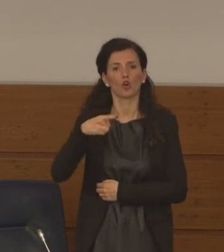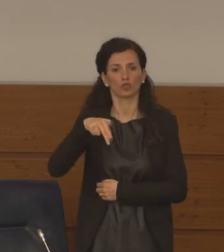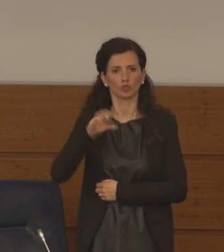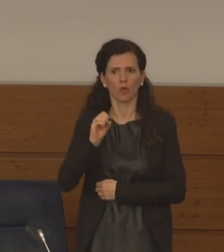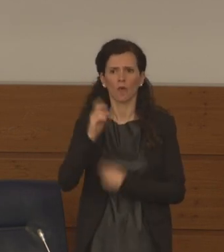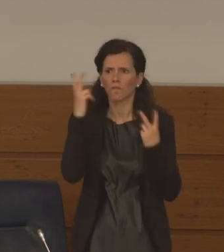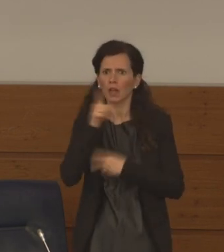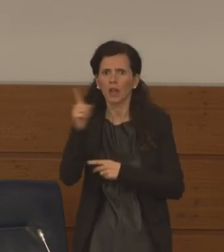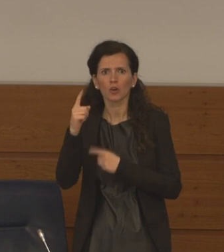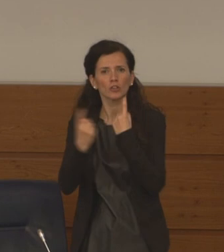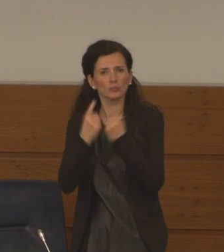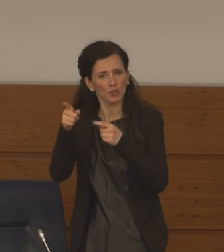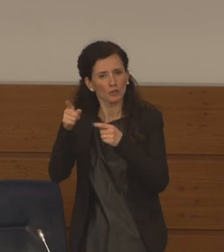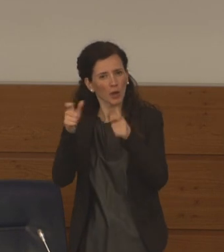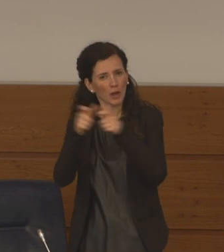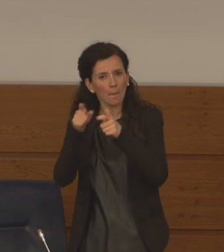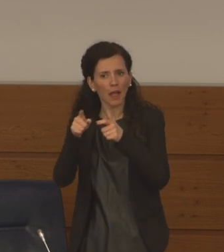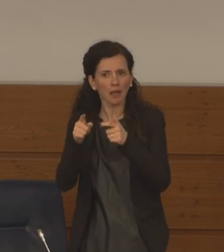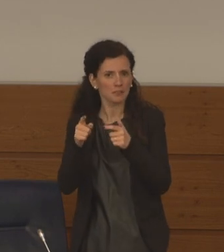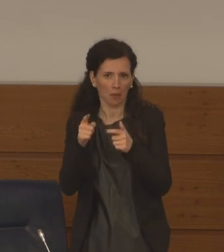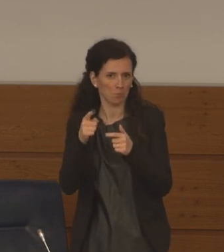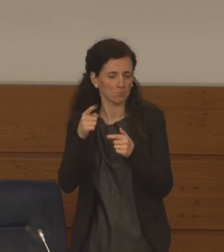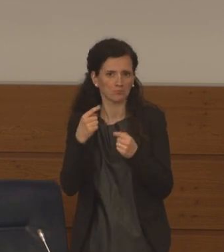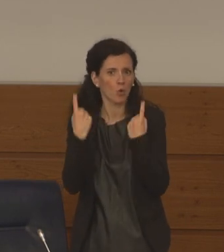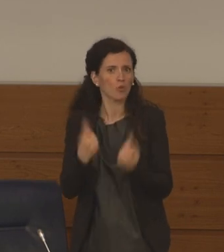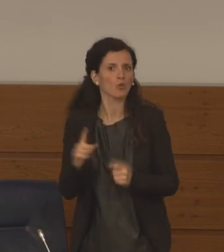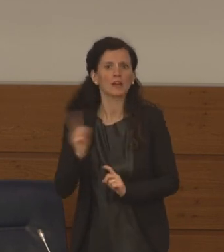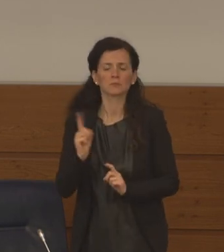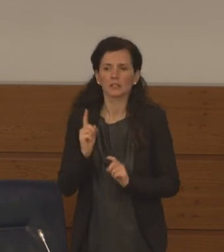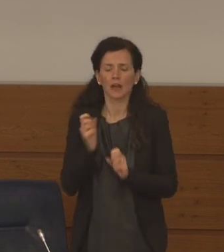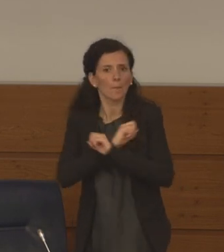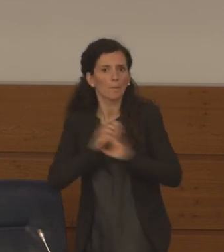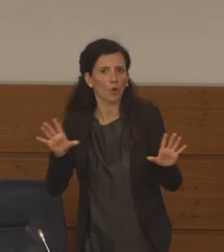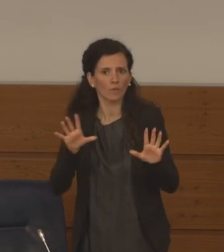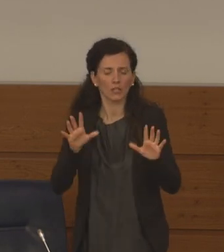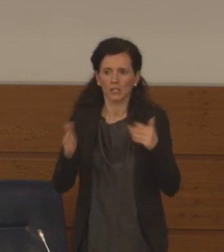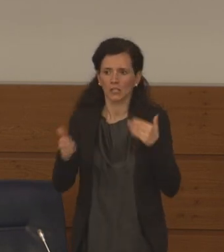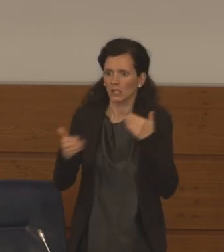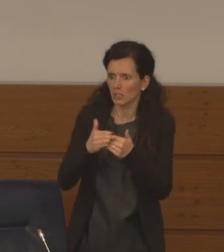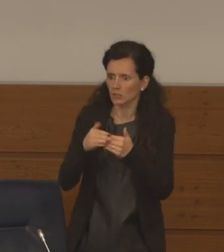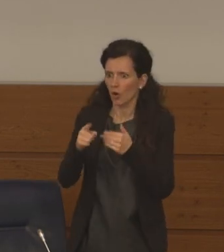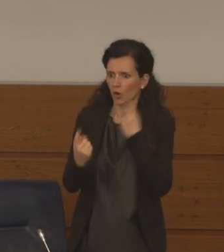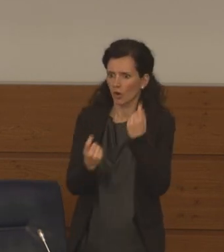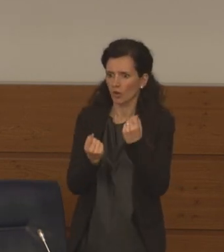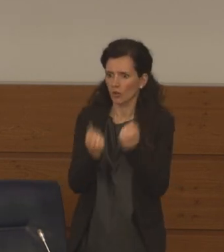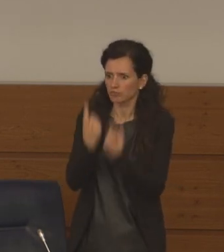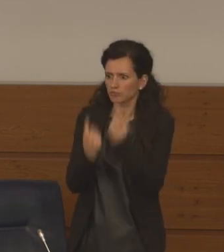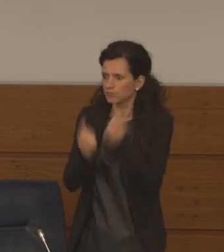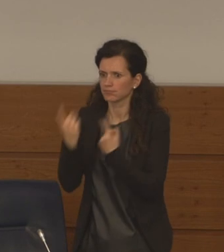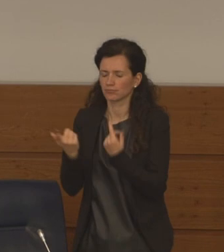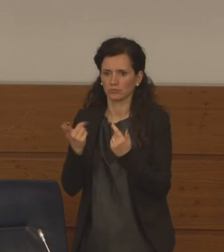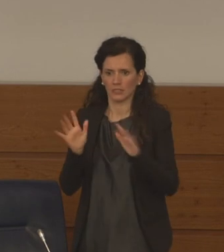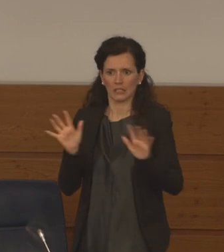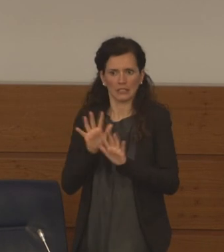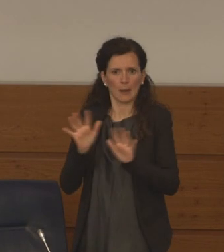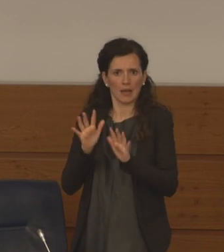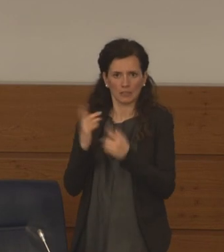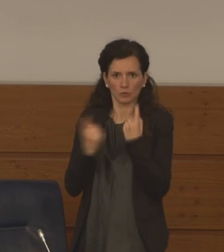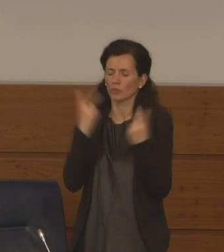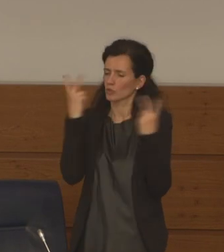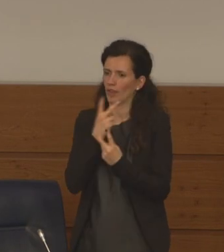inatteso diciamo che ci si creasse una situazione così drammatica entro